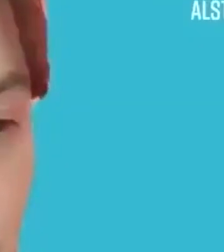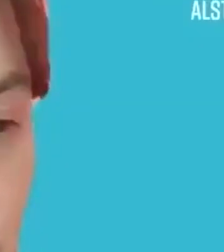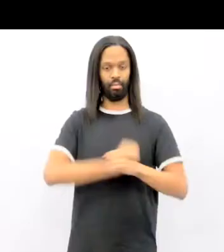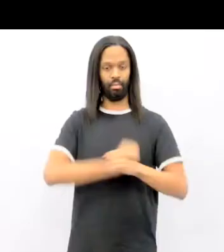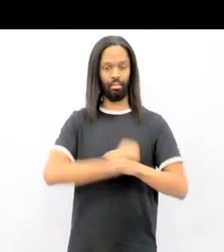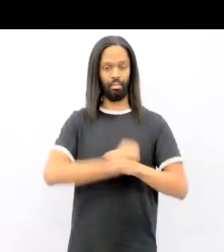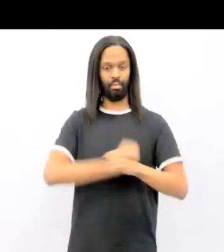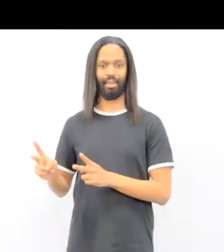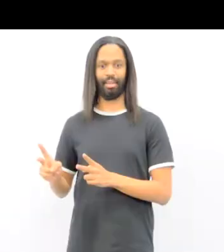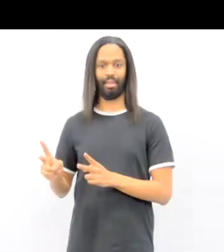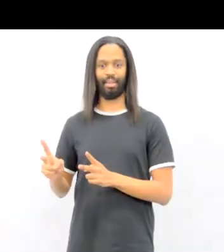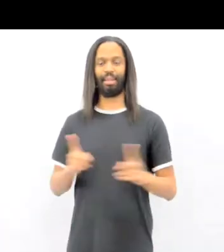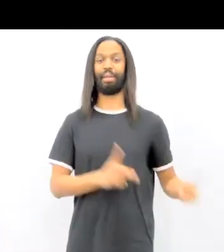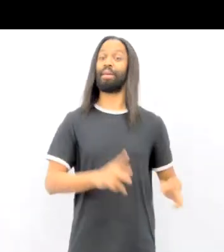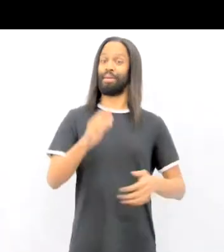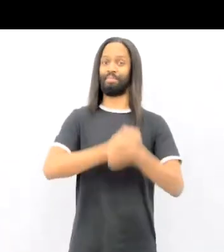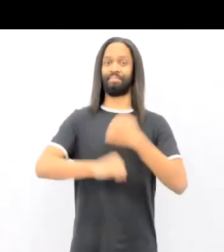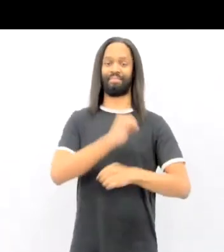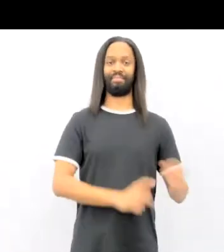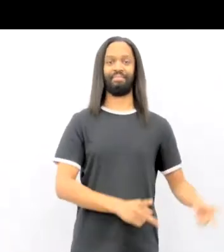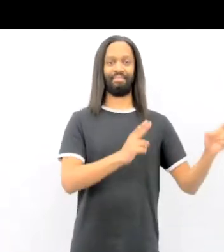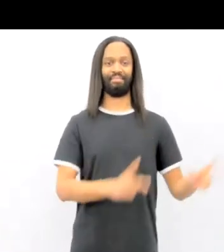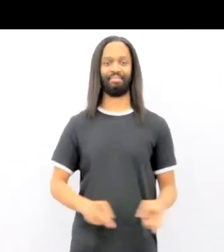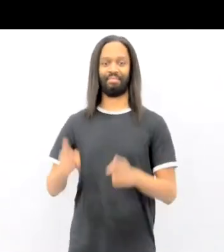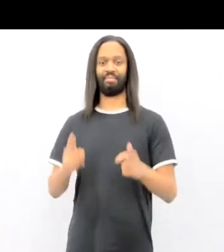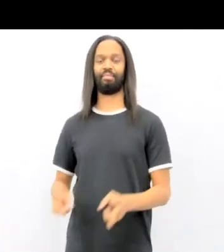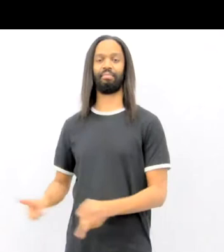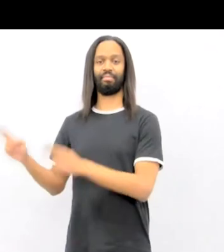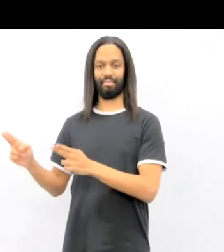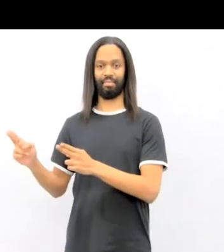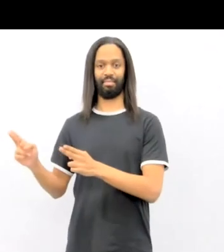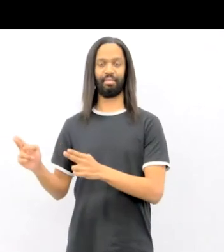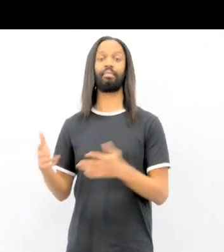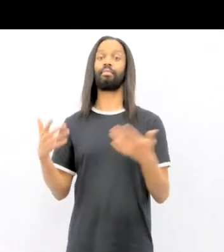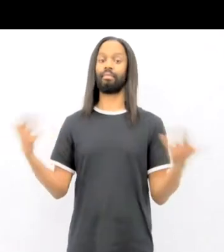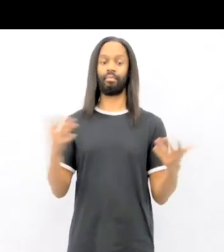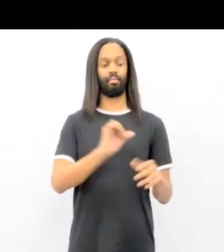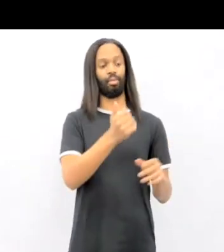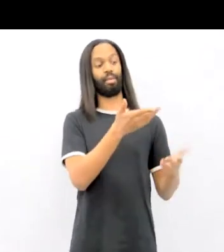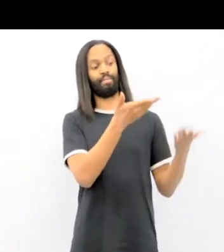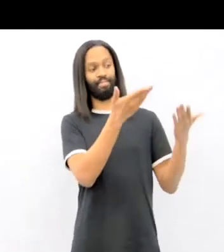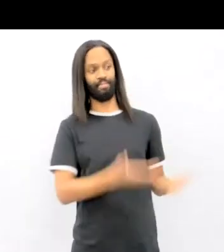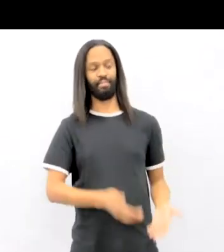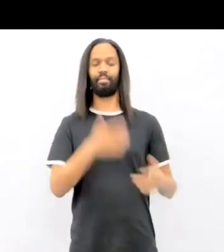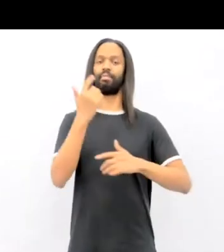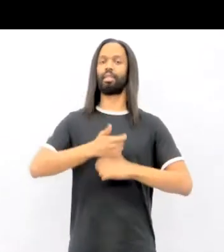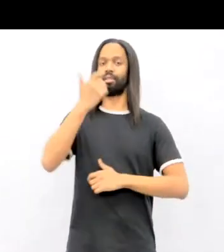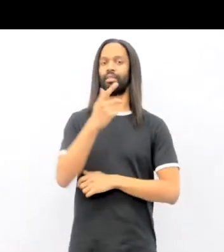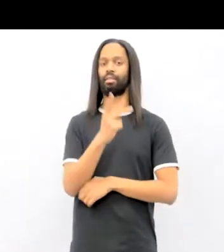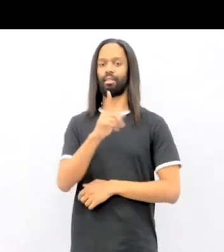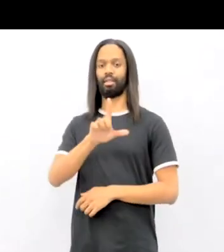Une première partie qui va concerner plutôt un mot du président de la métropole du Grand Nancy, Mathieu Klein,